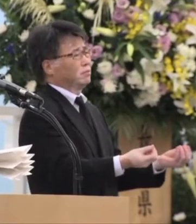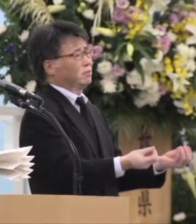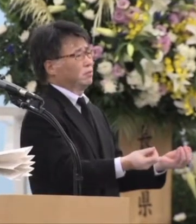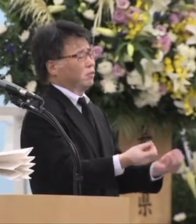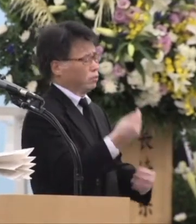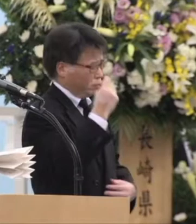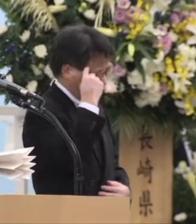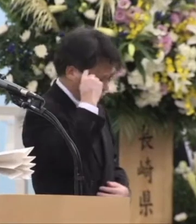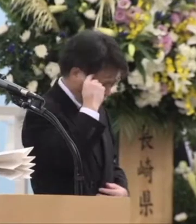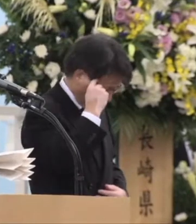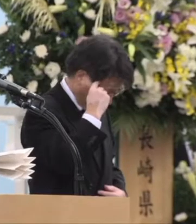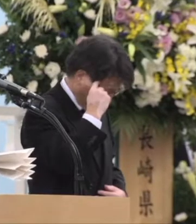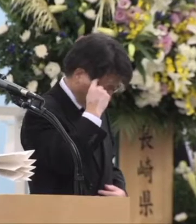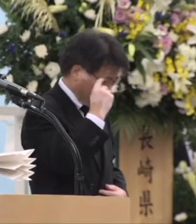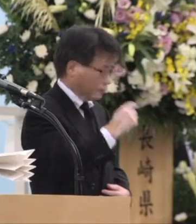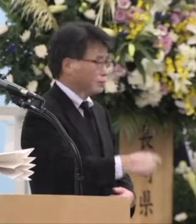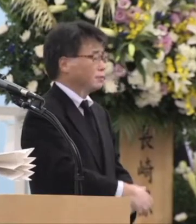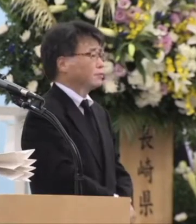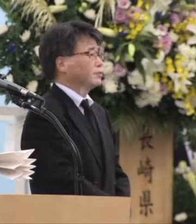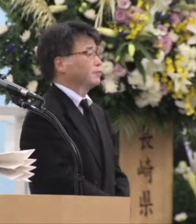ると思いました。